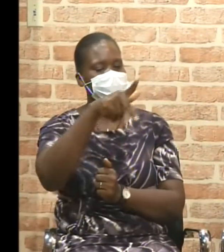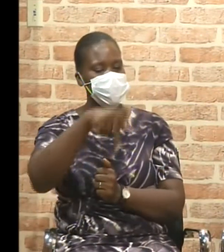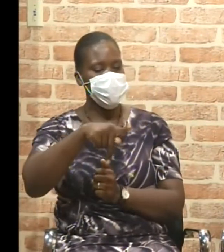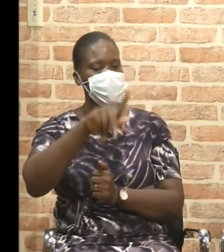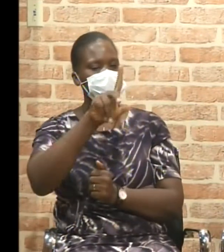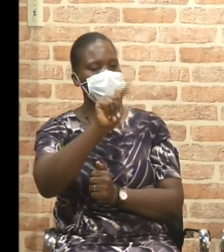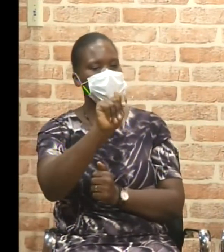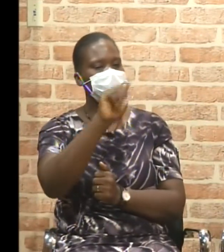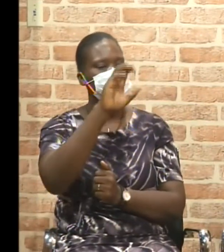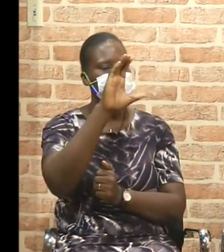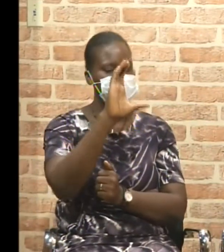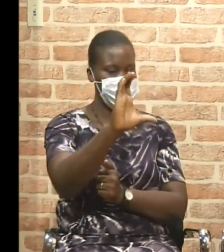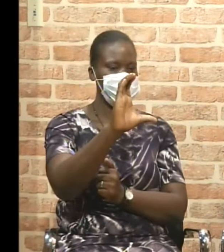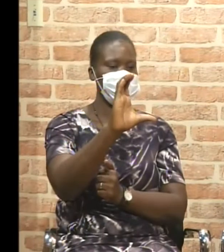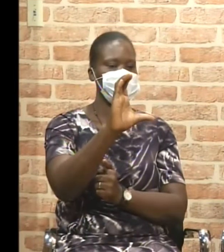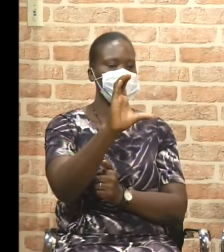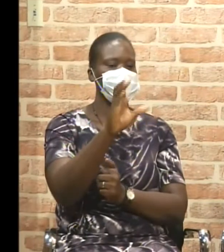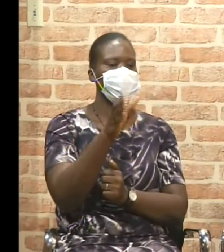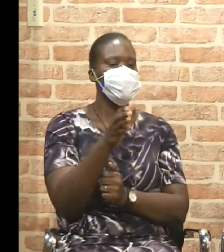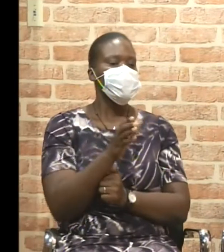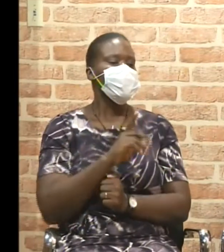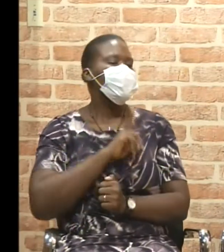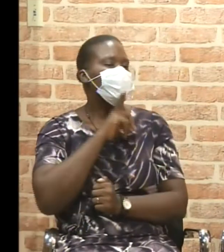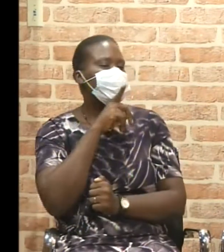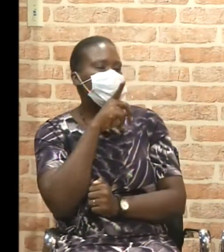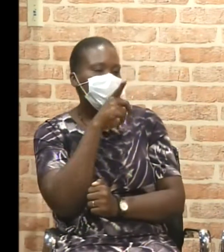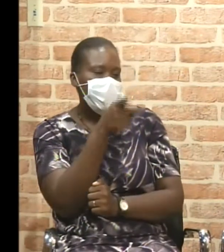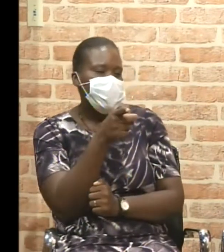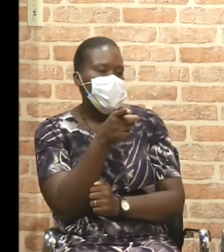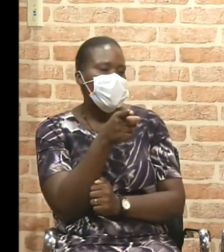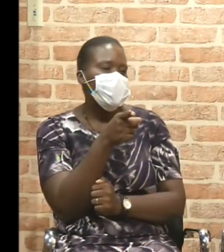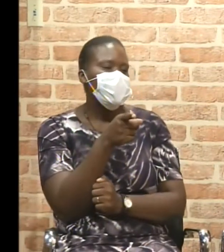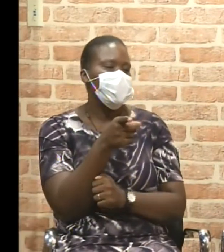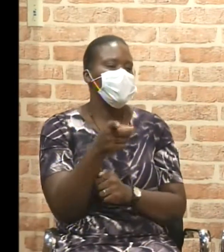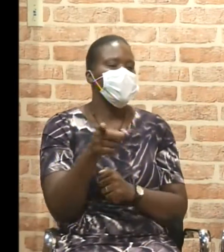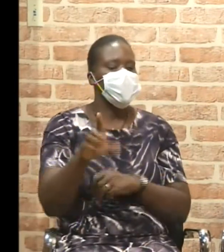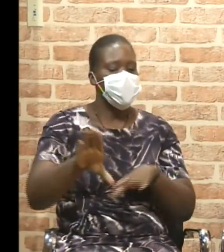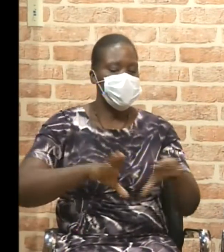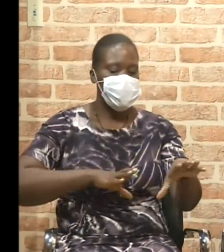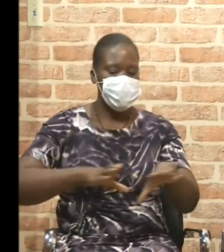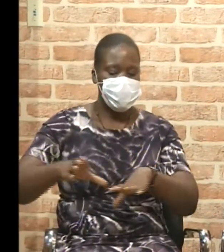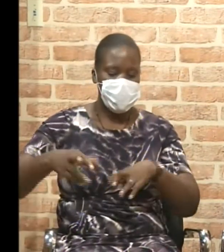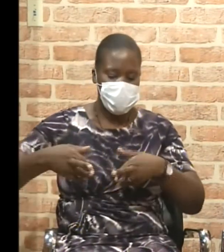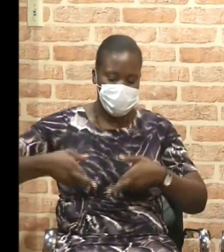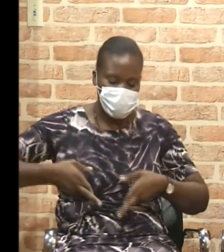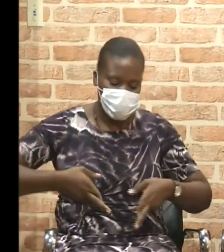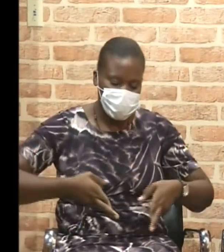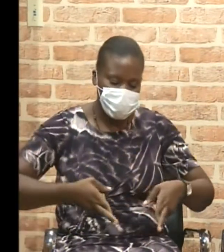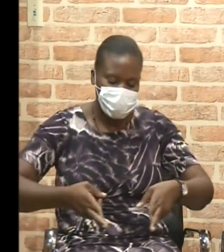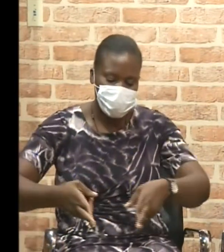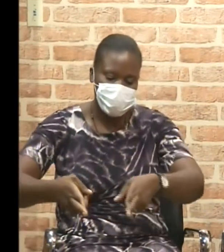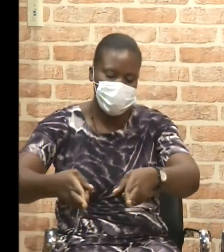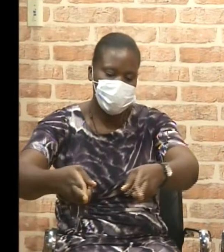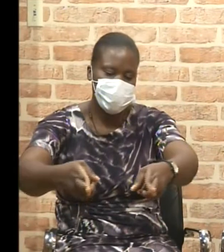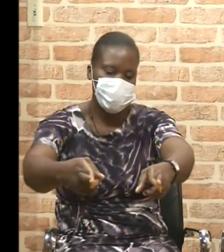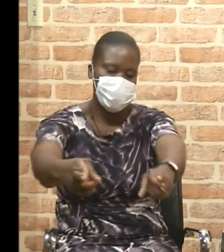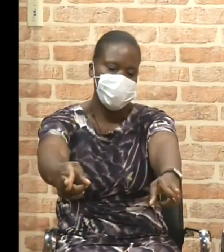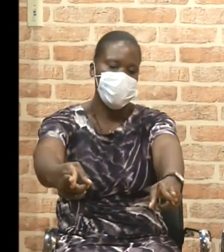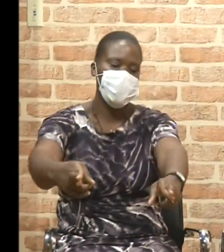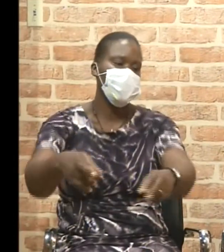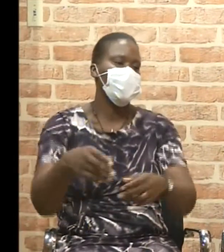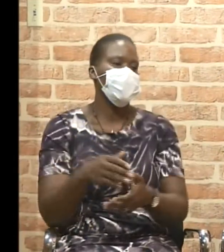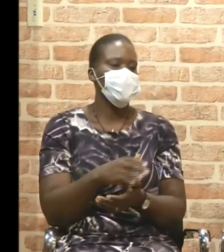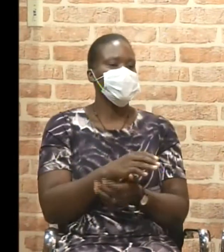ministre Nader. Donc vraiment nous t'es approché pour ça qui déjà réhabilité toute route là sortie de village arrivé sur route